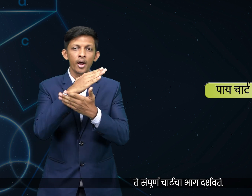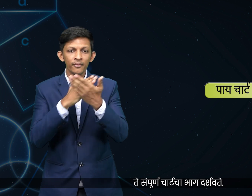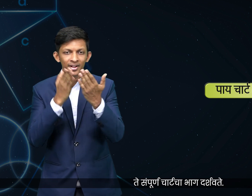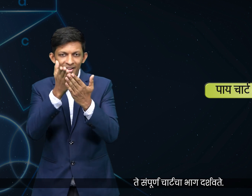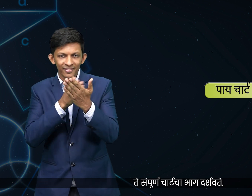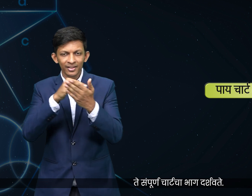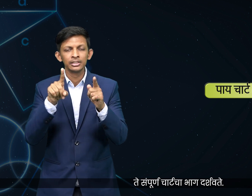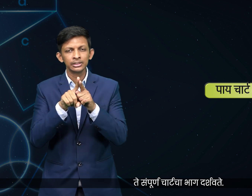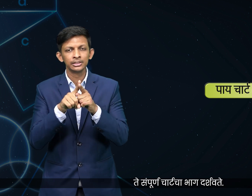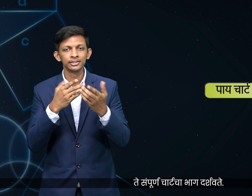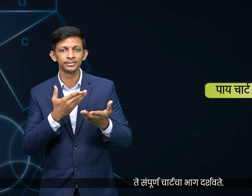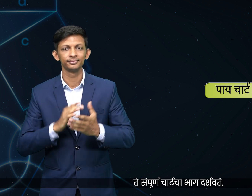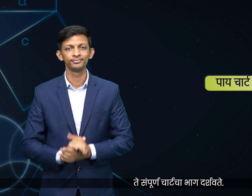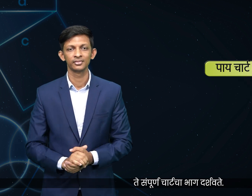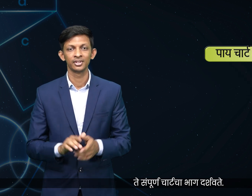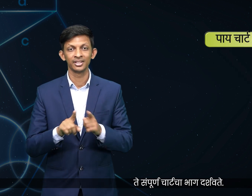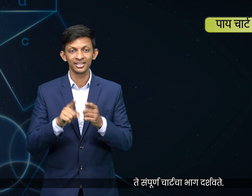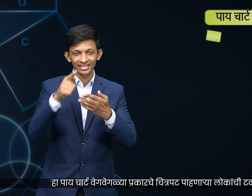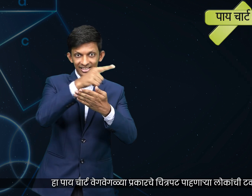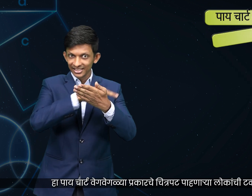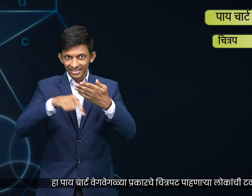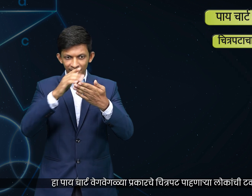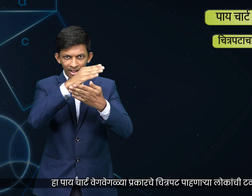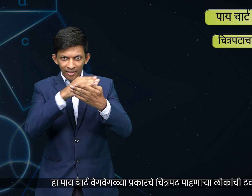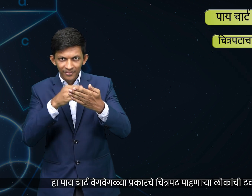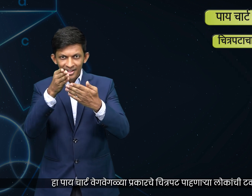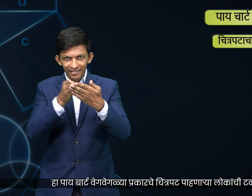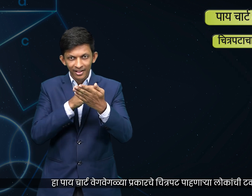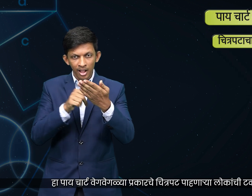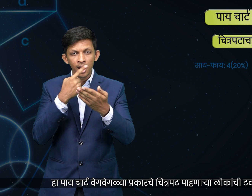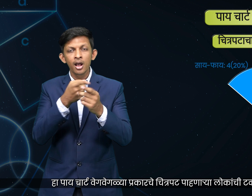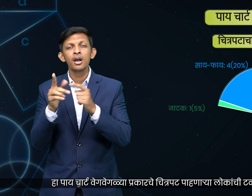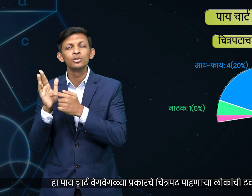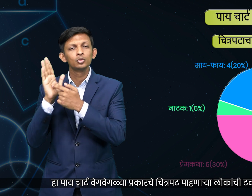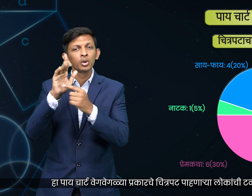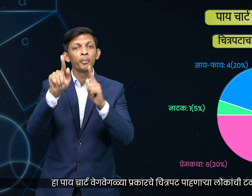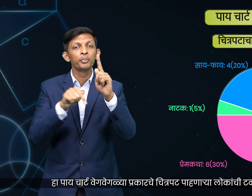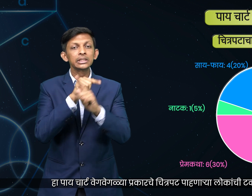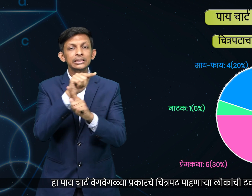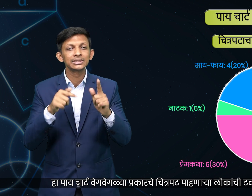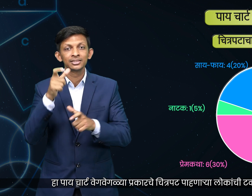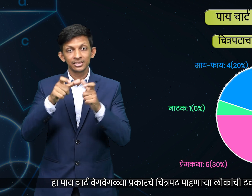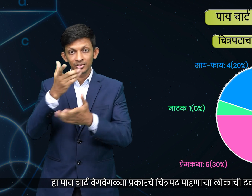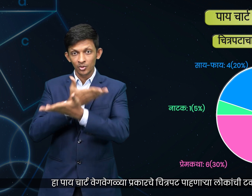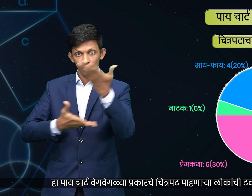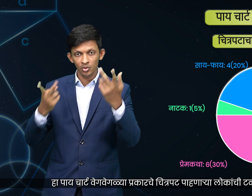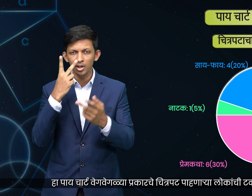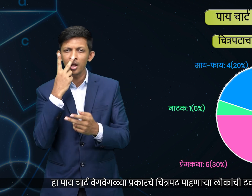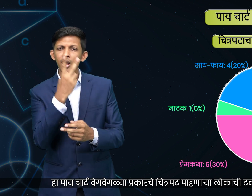भाग दर्शवते. हा पाय चार्ट वेगवेगळ्या प्रकारचे चित्रपट पाहणाऱ्या लोकांची टक्केवारी